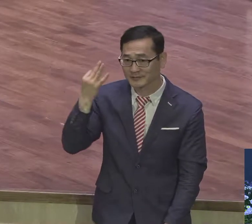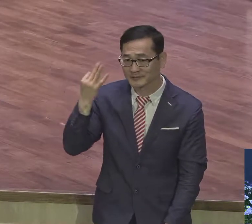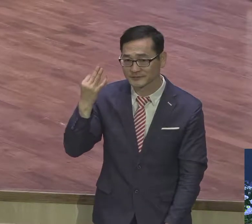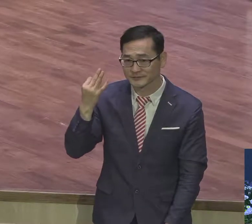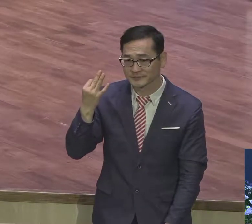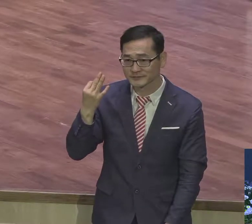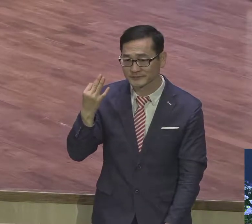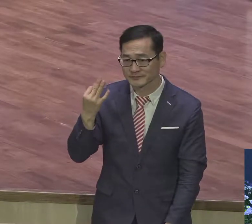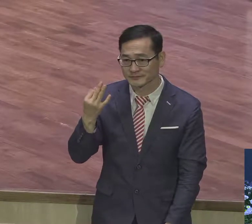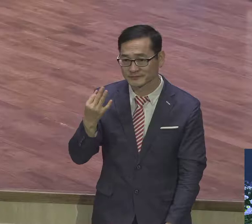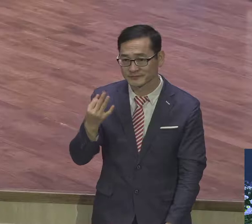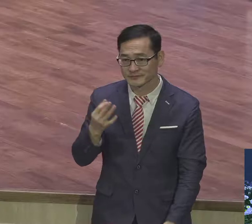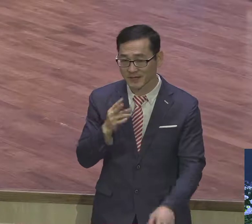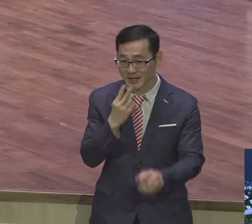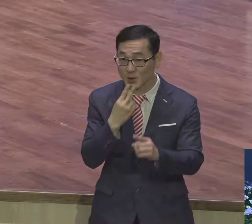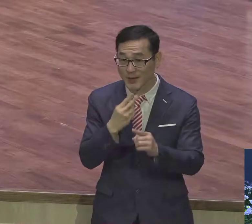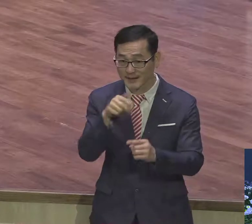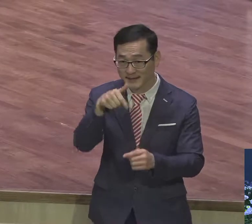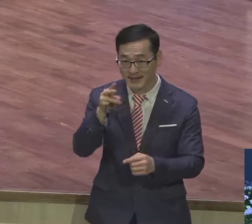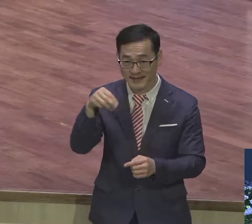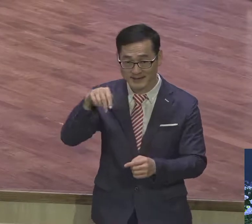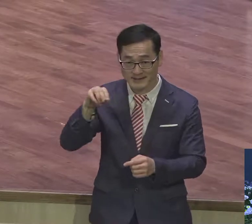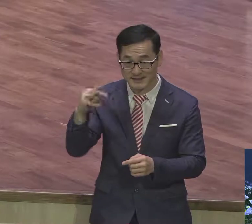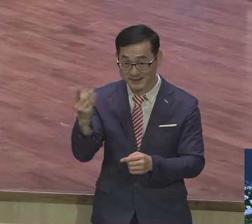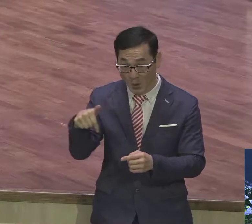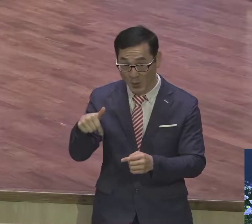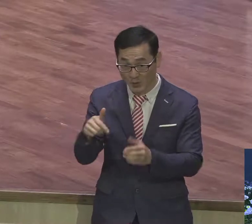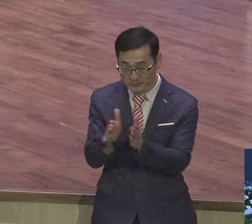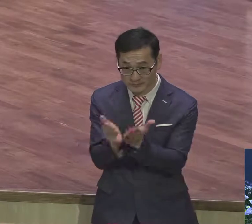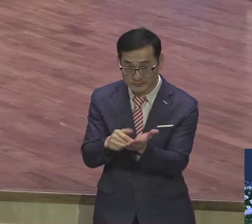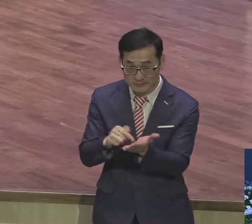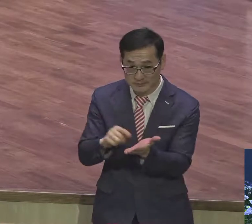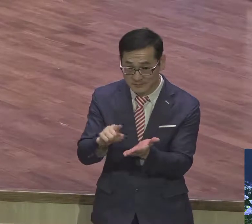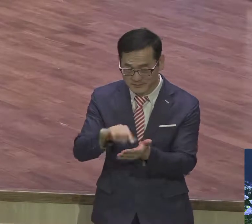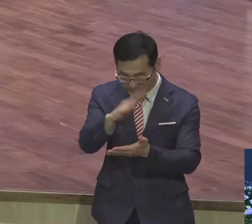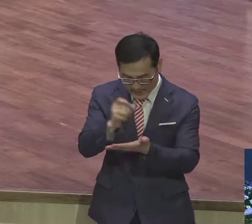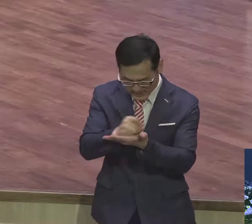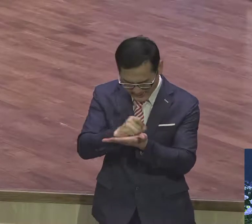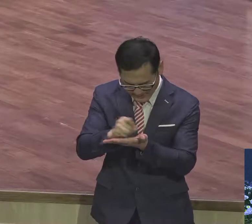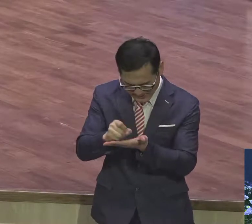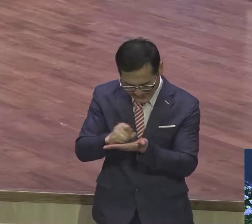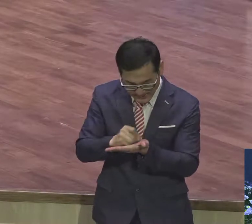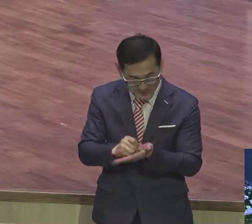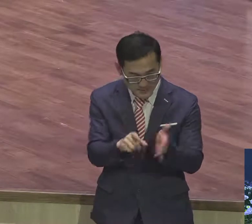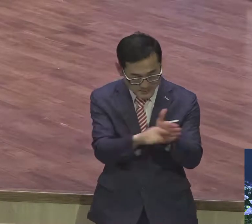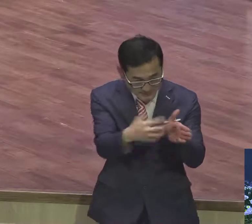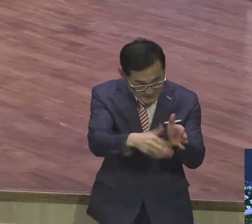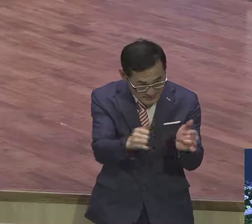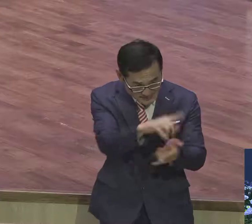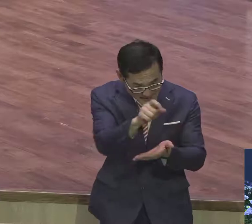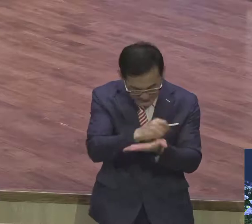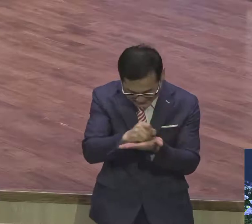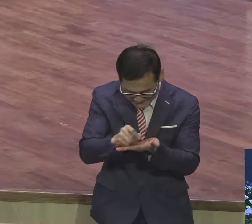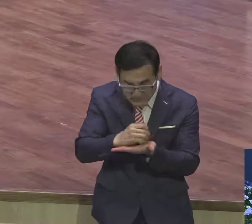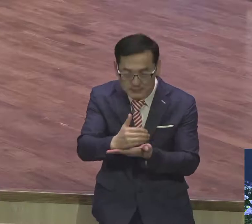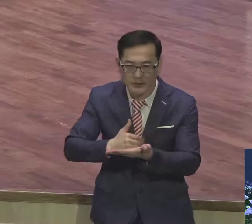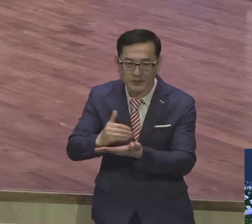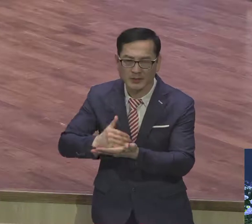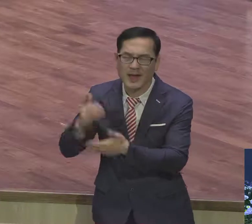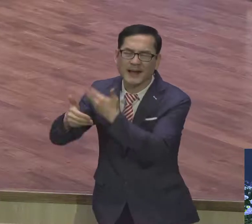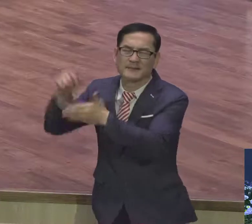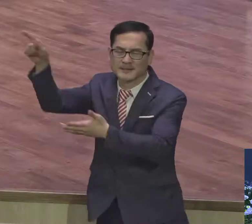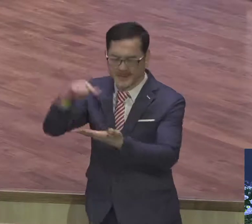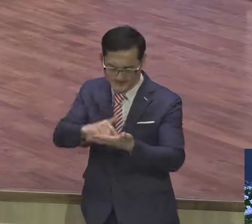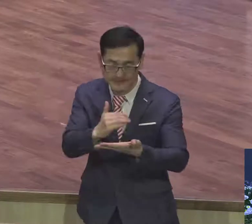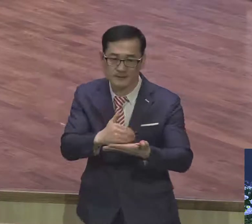전부 기록해요. 행동한 거 싹 다 기록해요. 그리고 불신자는 신자는 다 기록해요. 다 알아요. 하나님. 매달 며칠 날